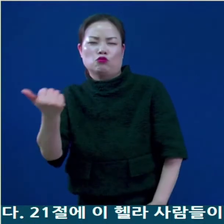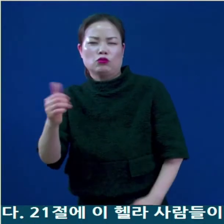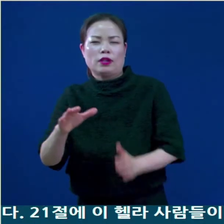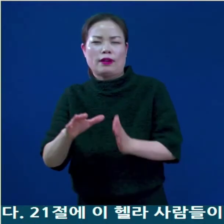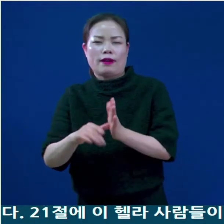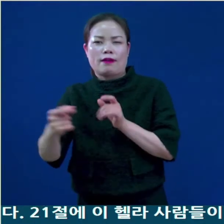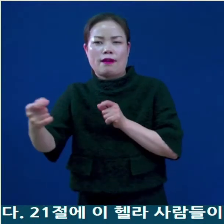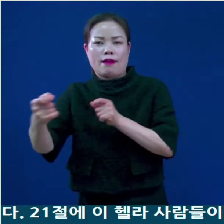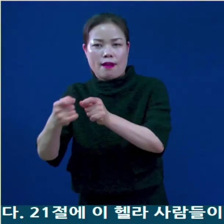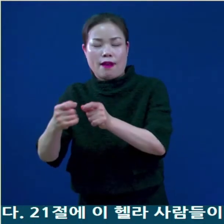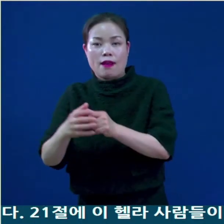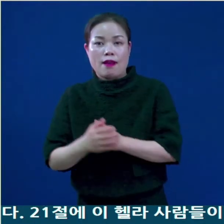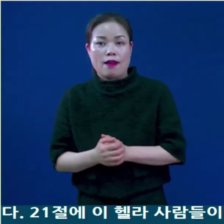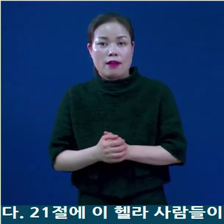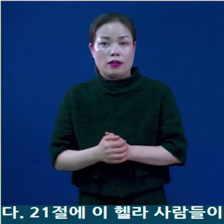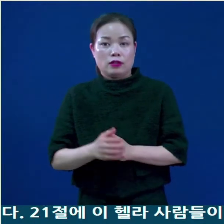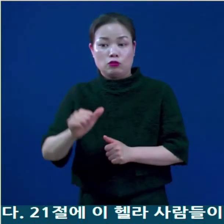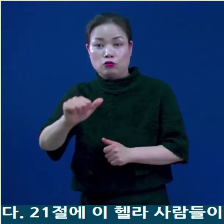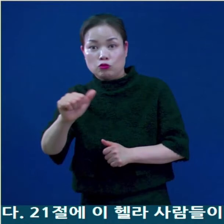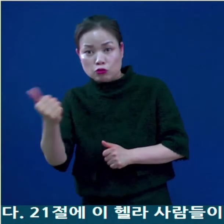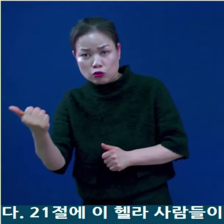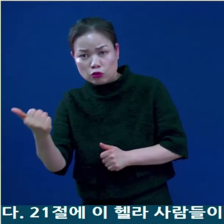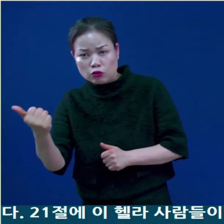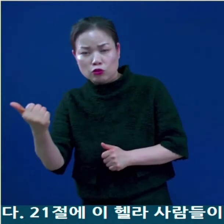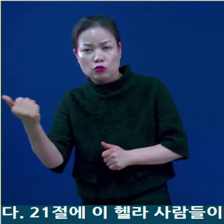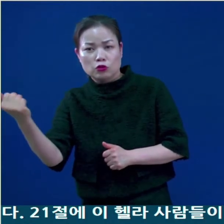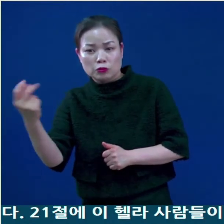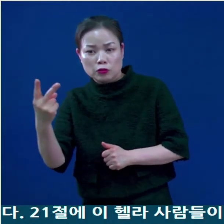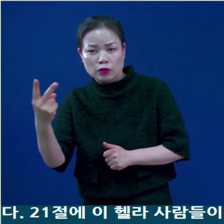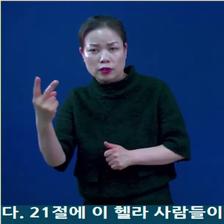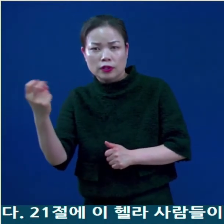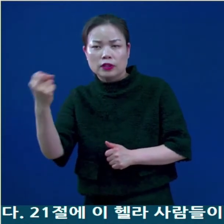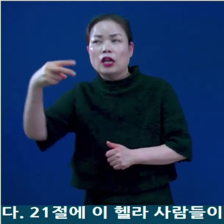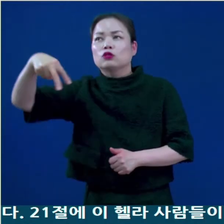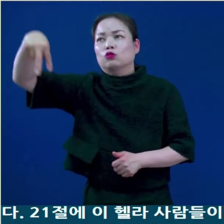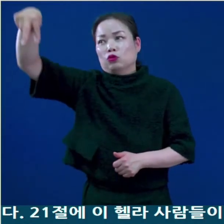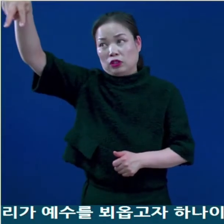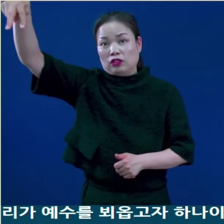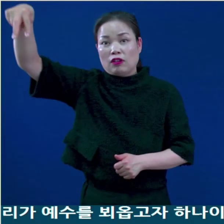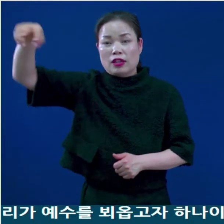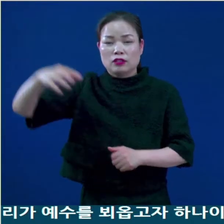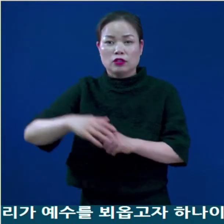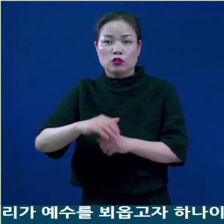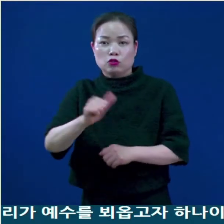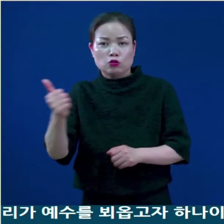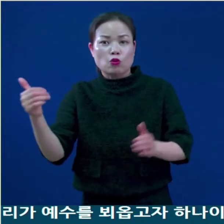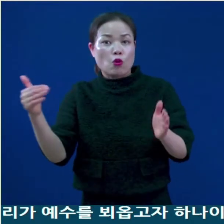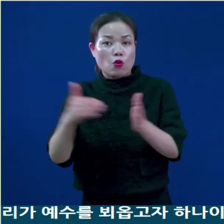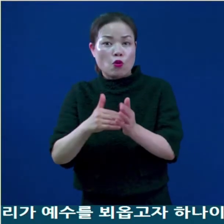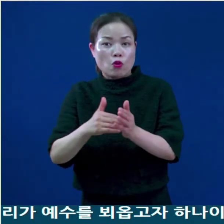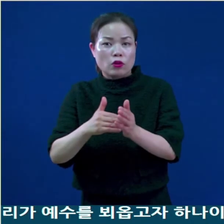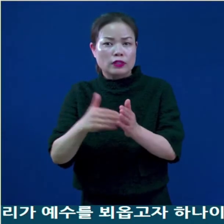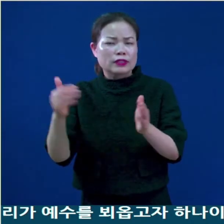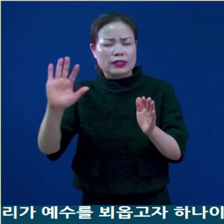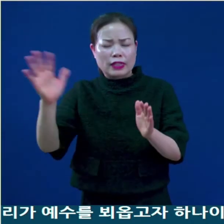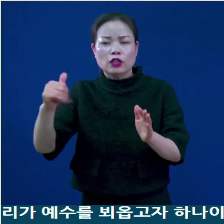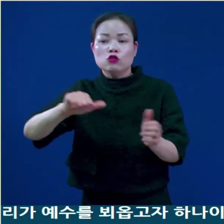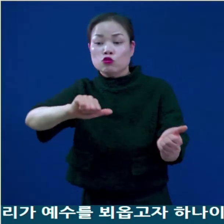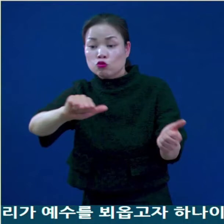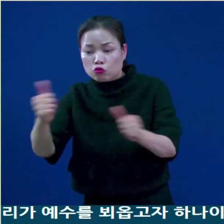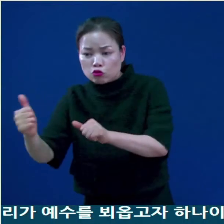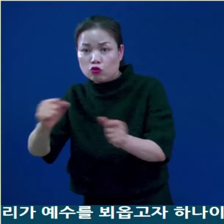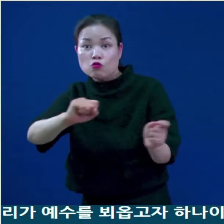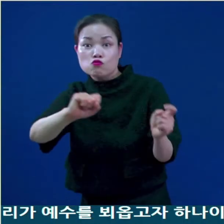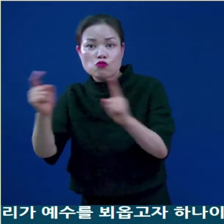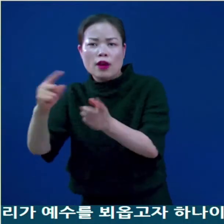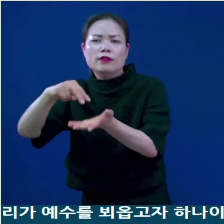왔도다. 돌아가시는 게 죽으시면서 돌아가시는 거예요. 죽고 끝나시는 게 아니고 죽어서